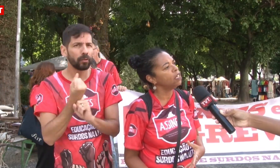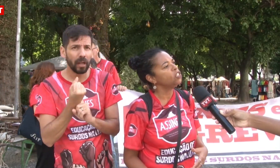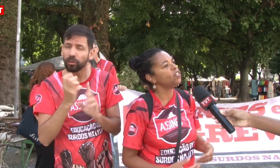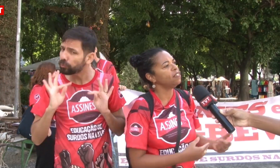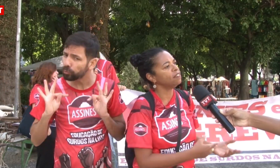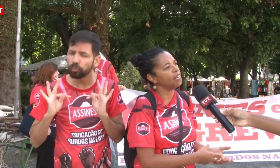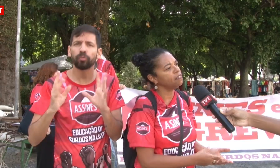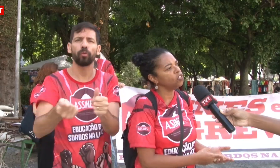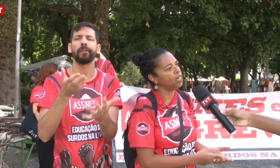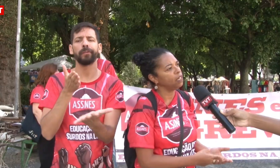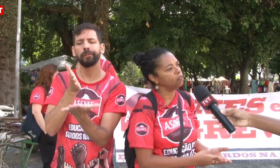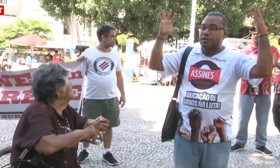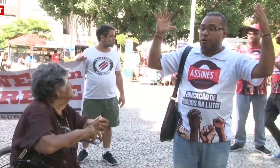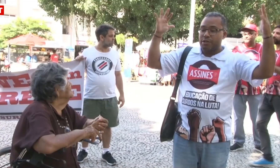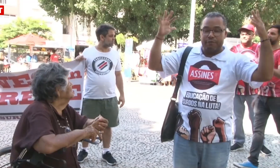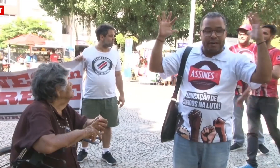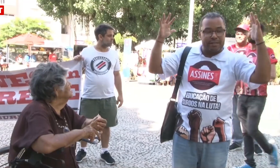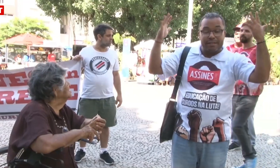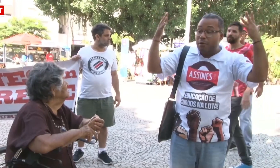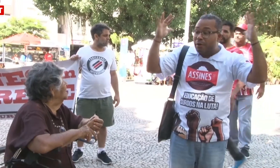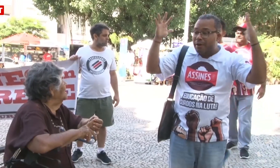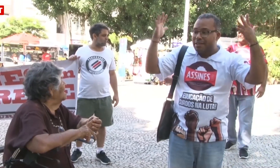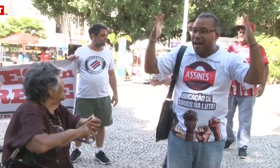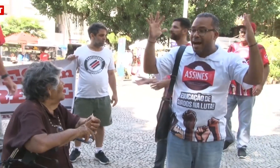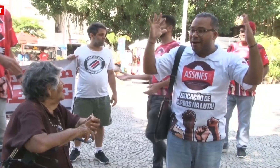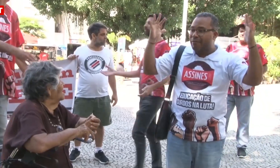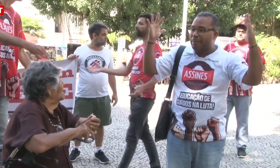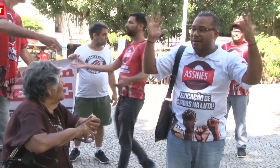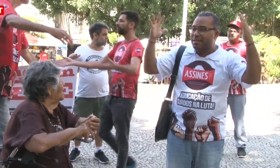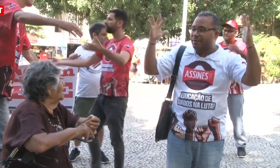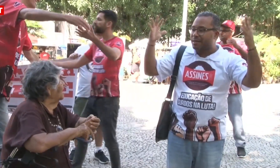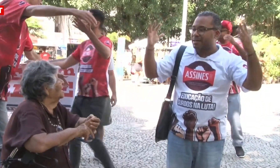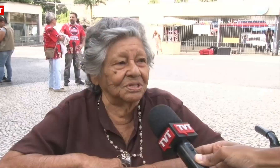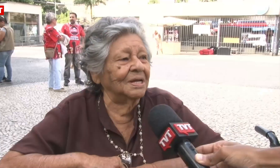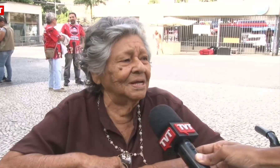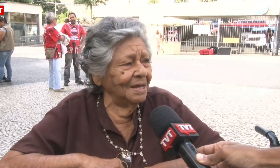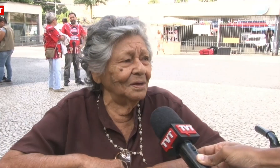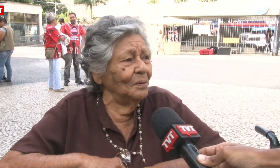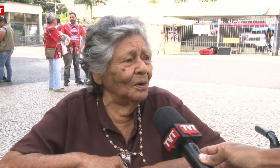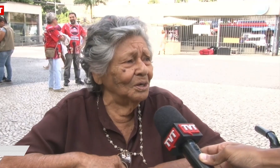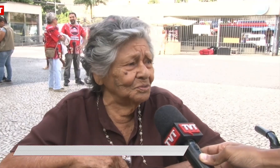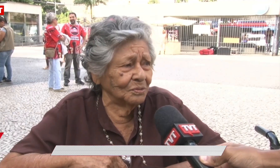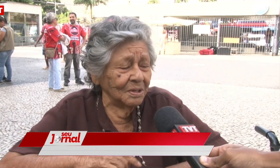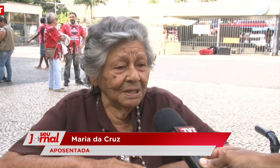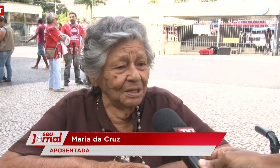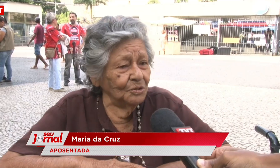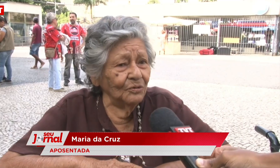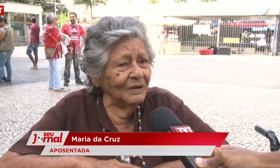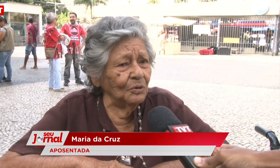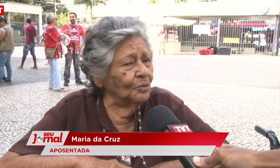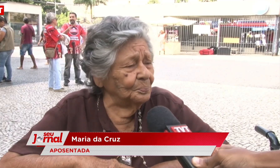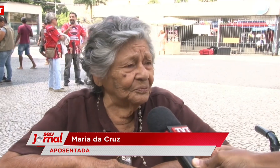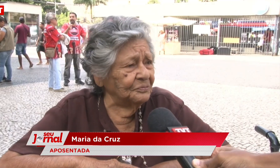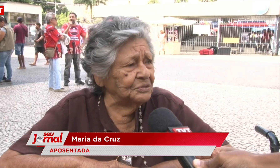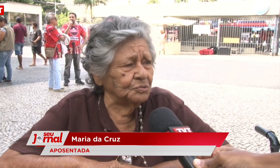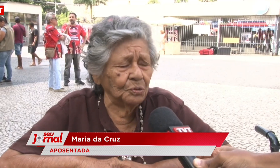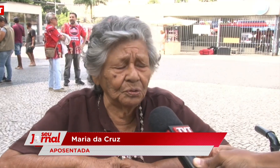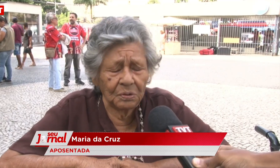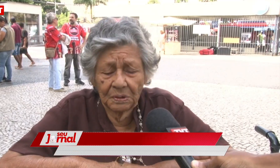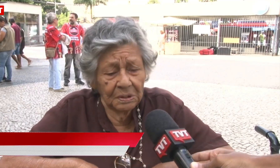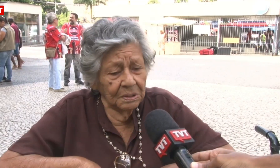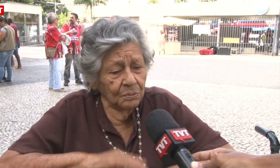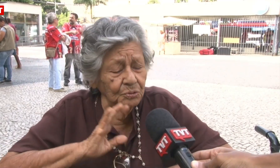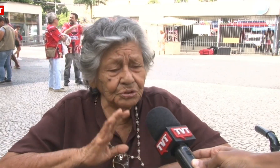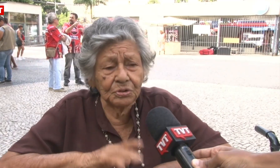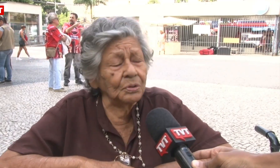em geral de acessar esse direito. Quem participou aprovou a iniciativa. Gostei, eu gosto, eu dou valor ao